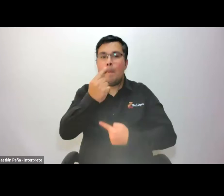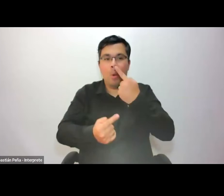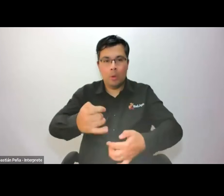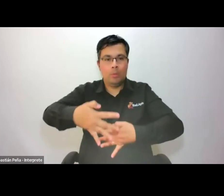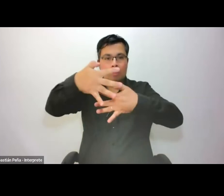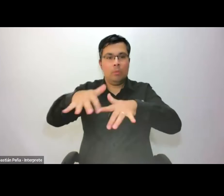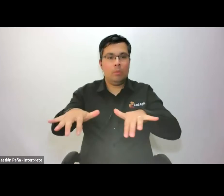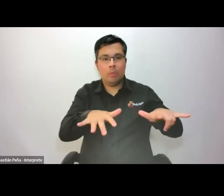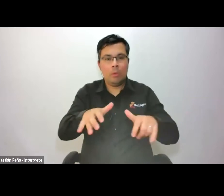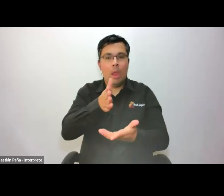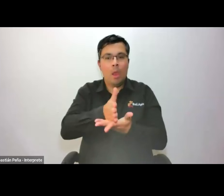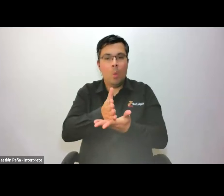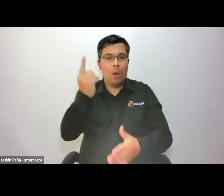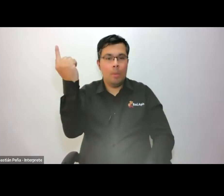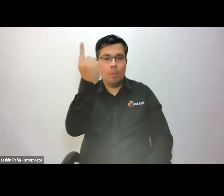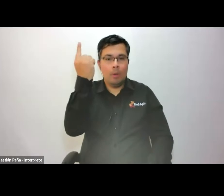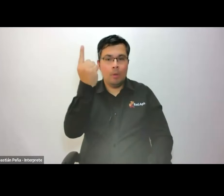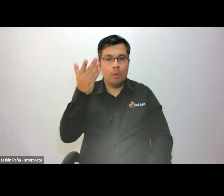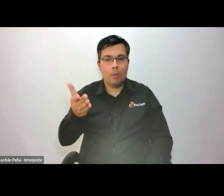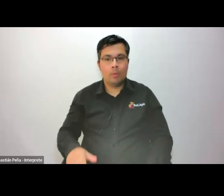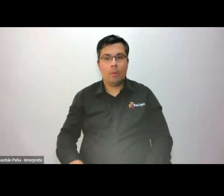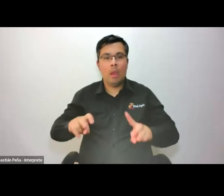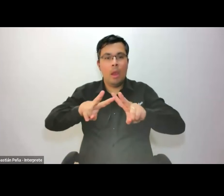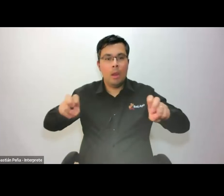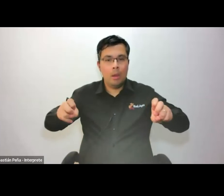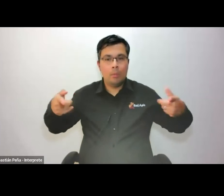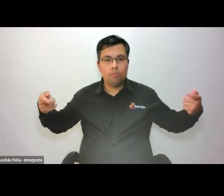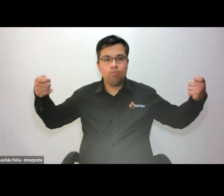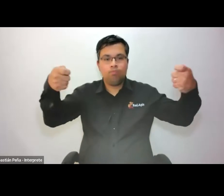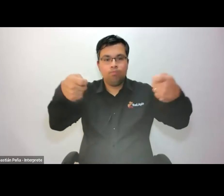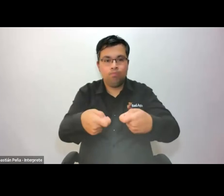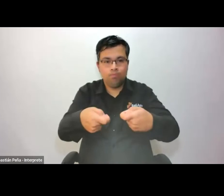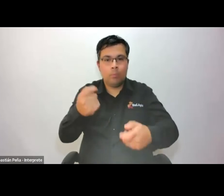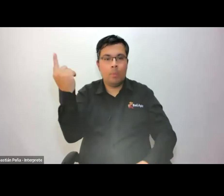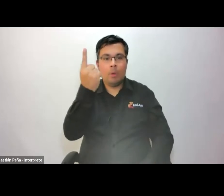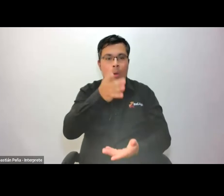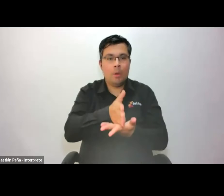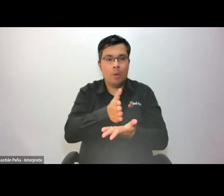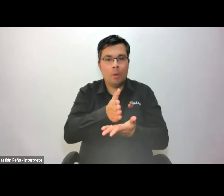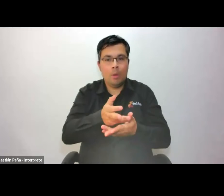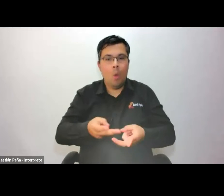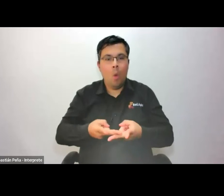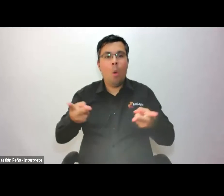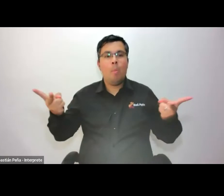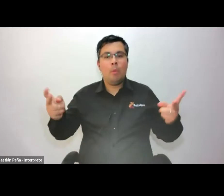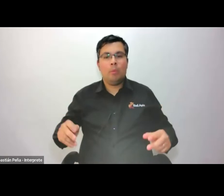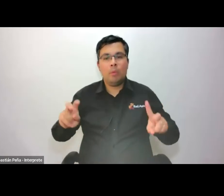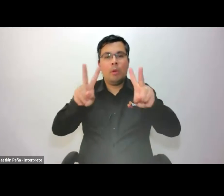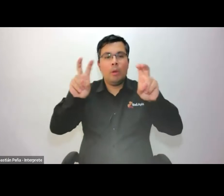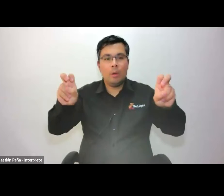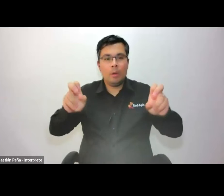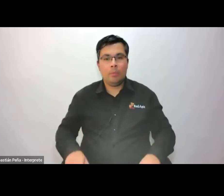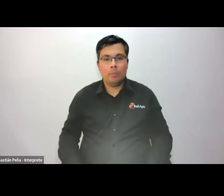nuestro análisis fue a los particulares subvencionados o al mundo municipal o público en general. Respecto de los